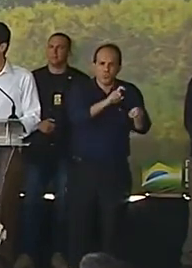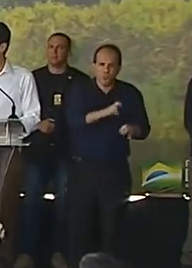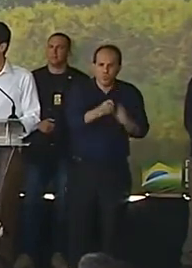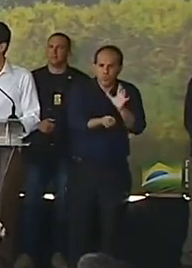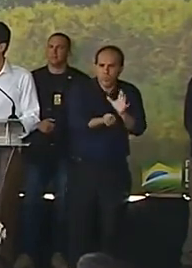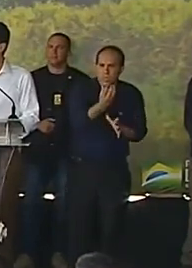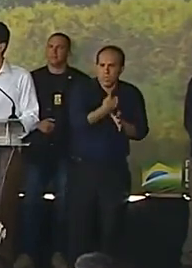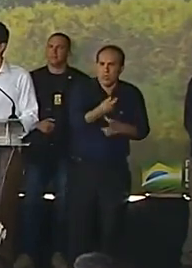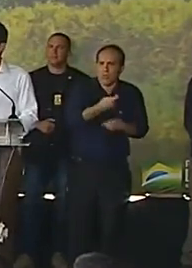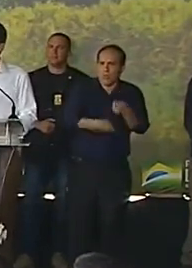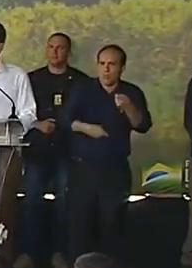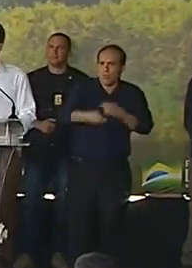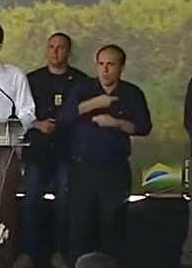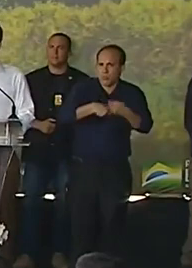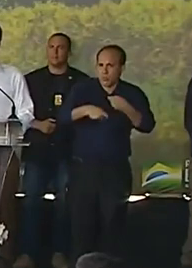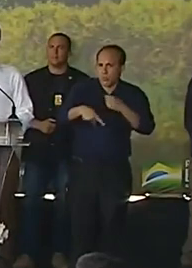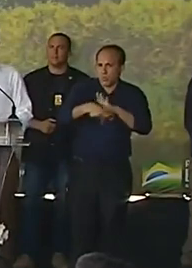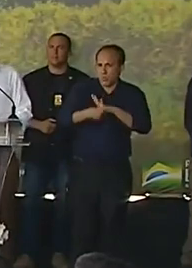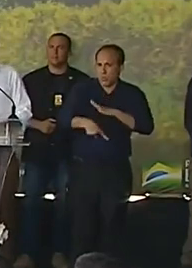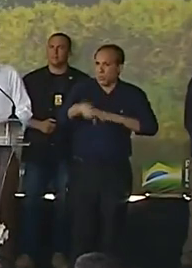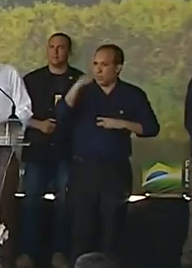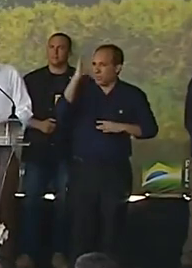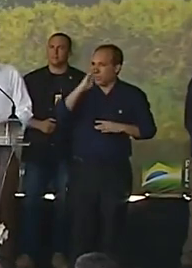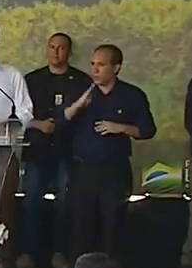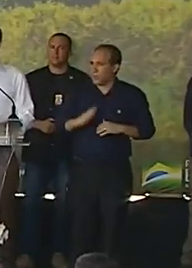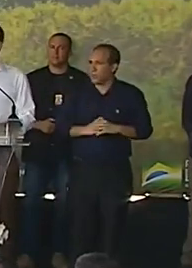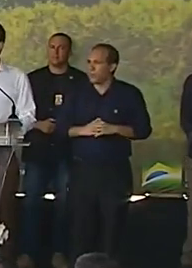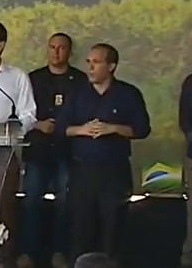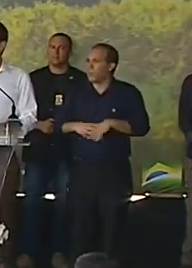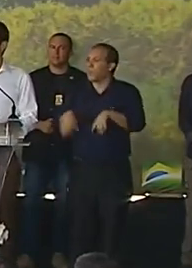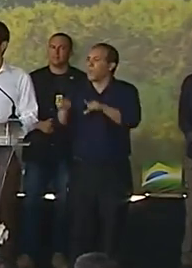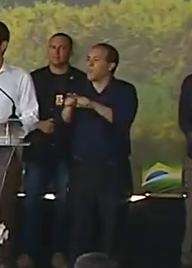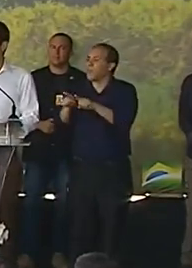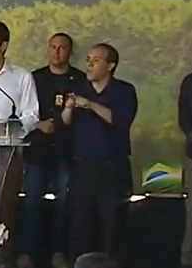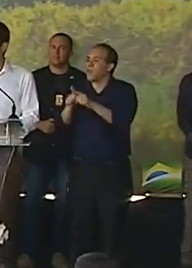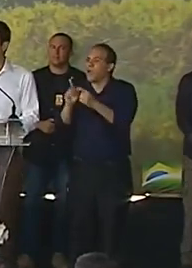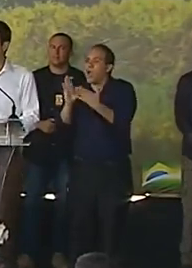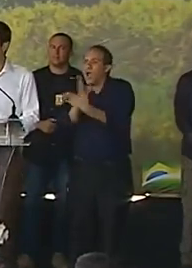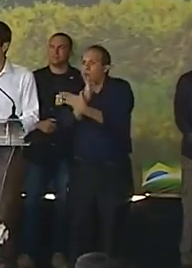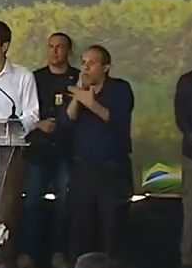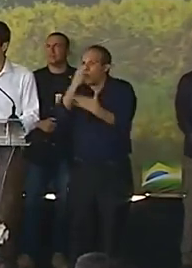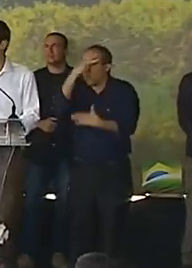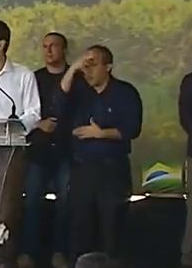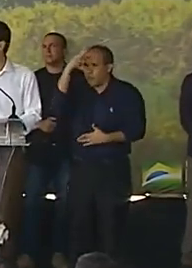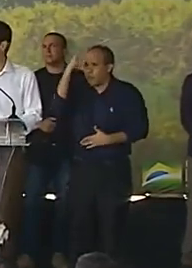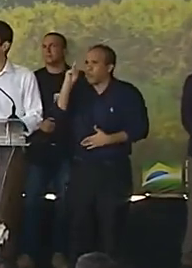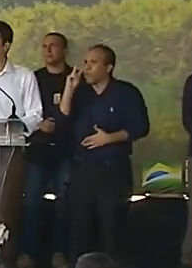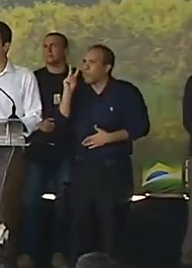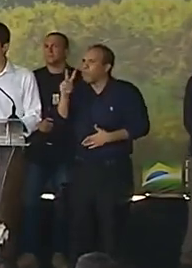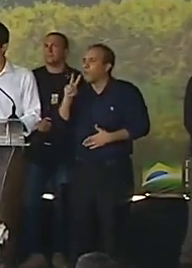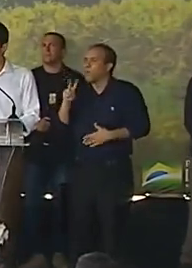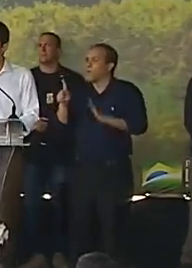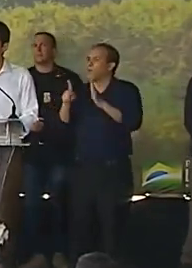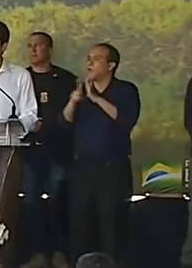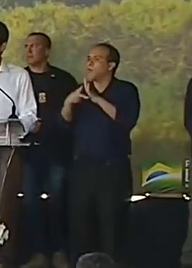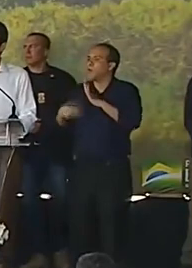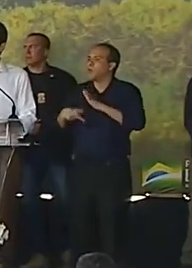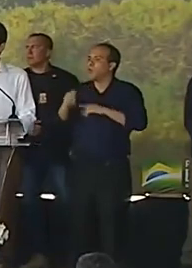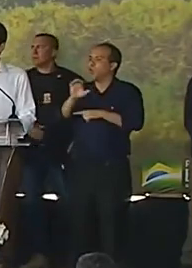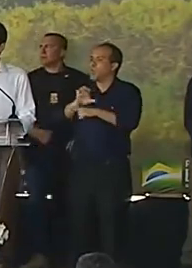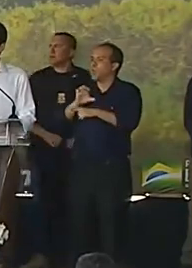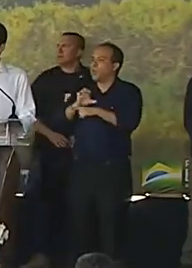do agronegócio brasileiro. Cumprimentar alguns prefeitos que vejo aqui do nosso Estado, o prefeito de